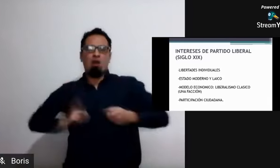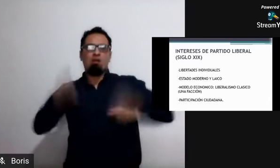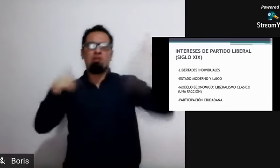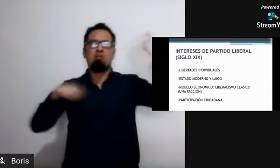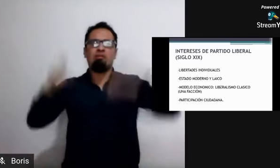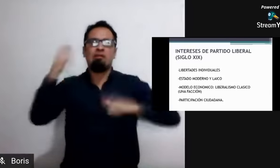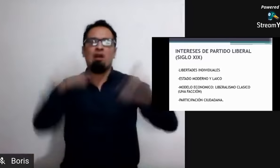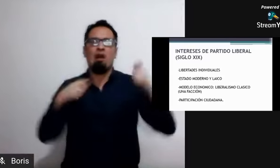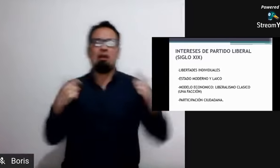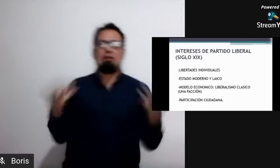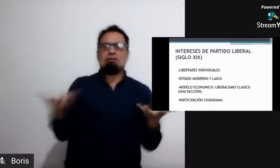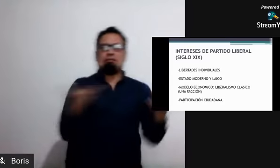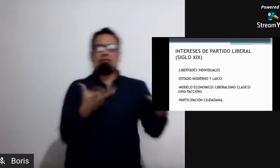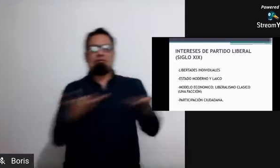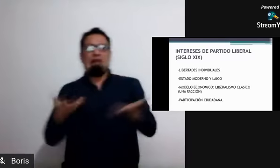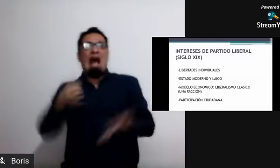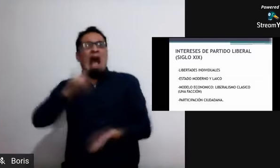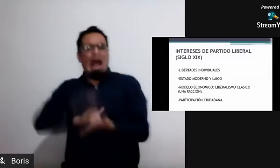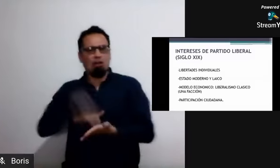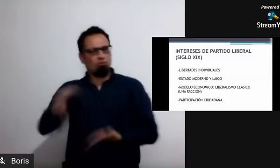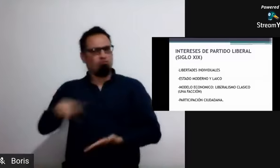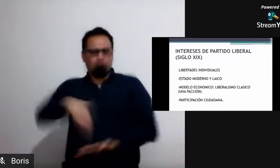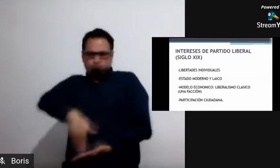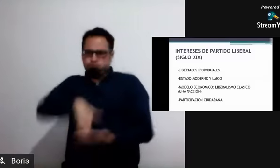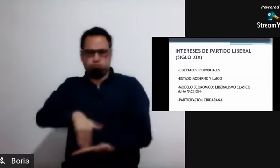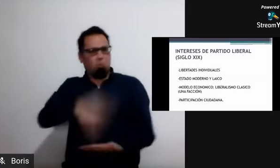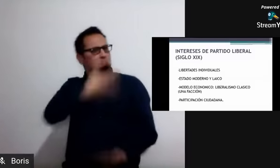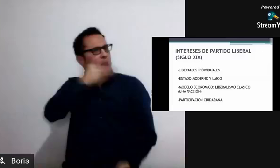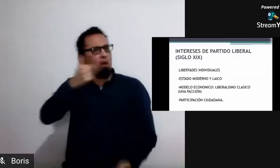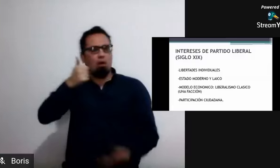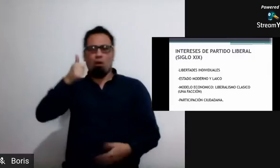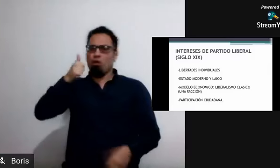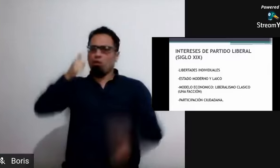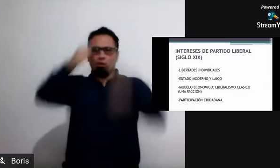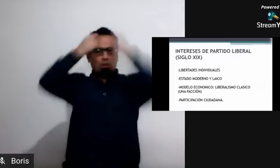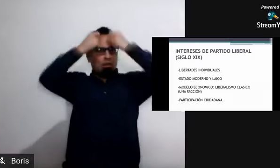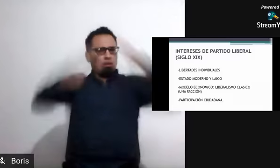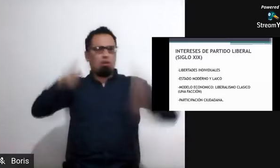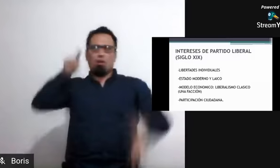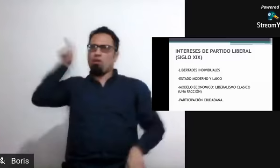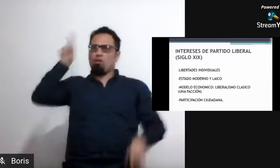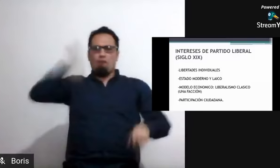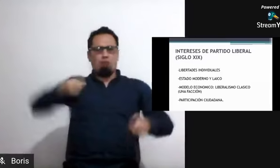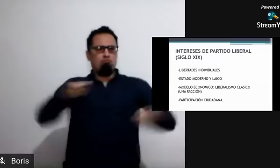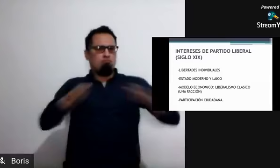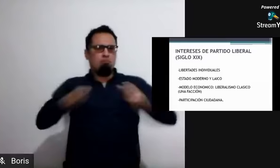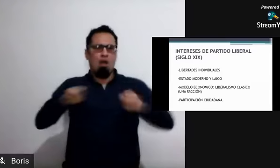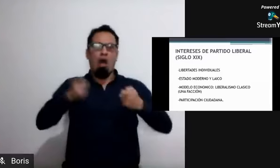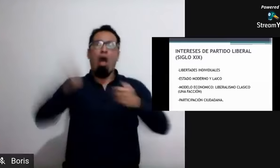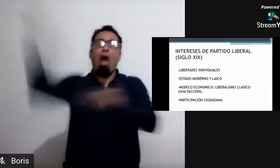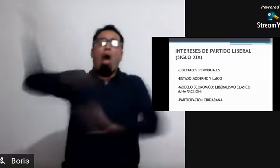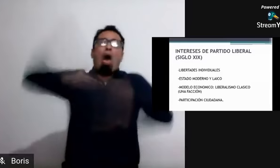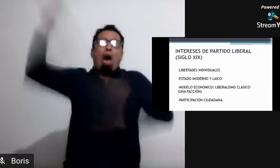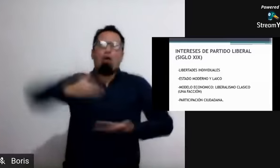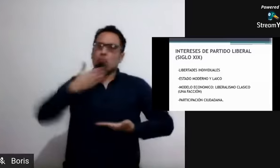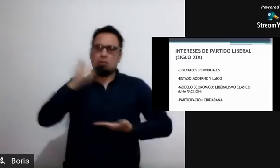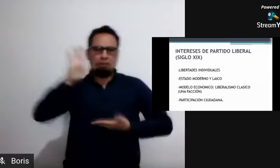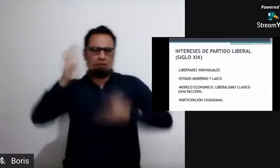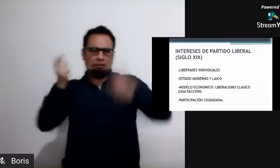Entonces, digamos que eso representaba una desventaja en el momento de la comercialización, y por eso el